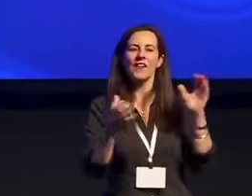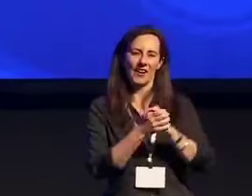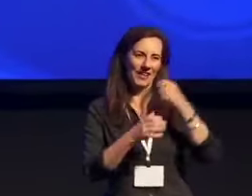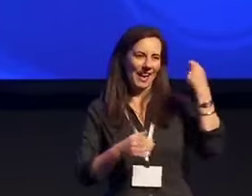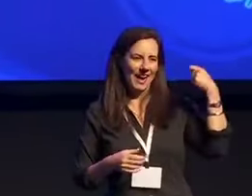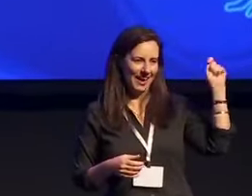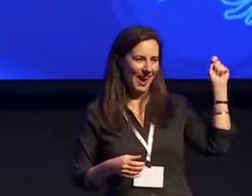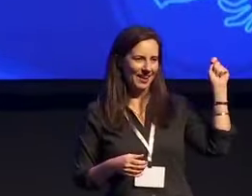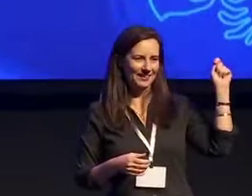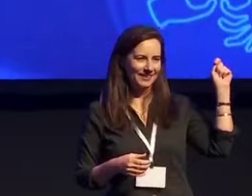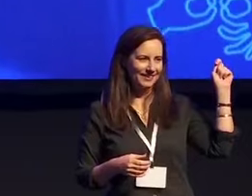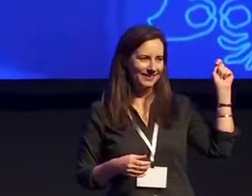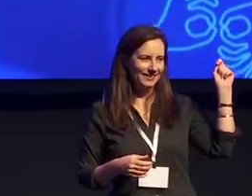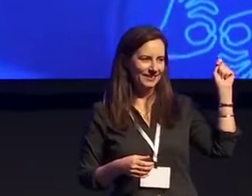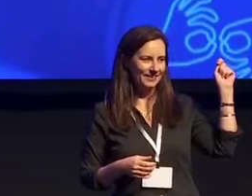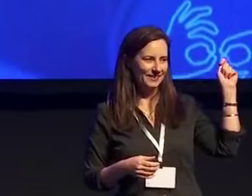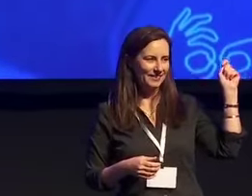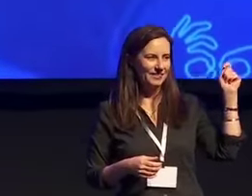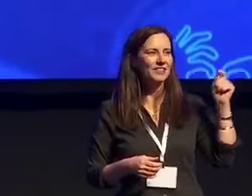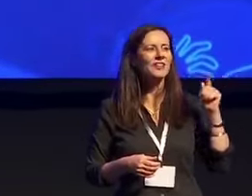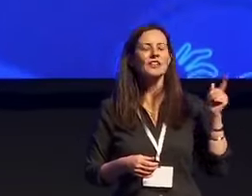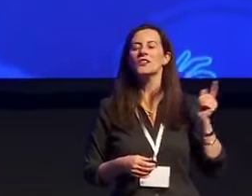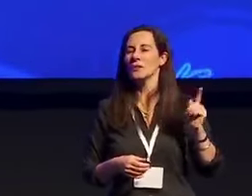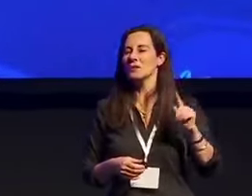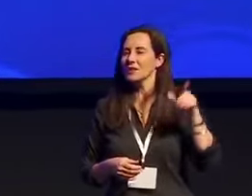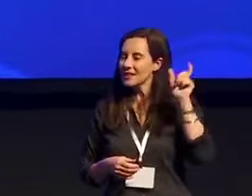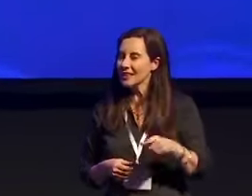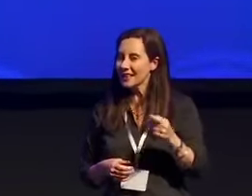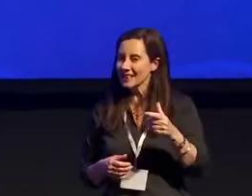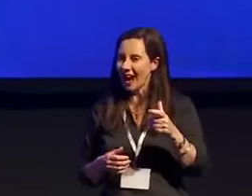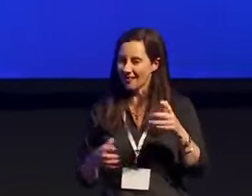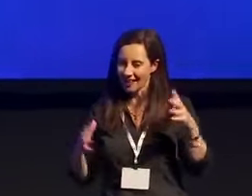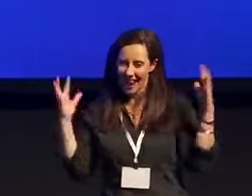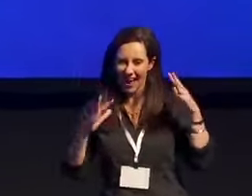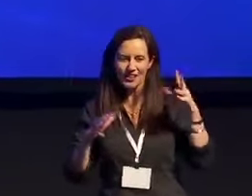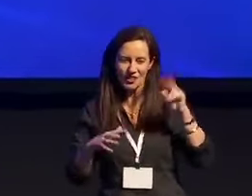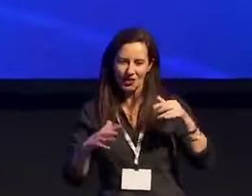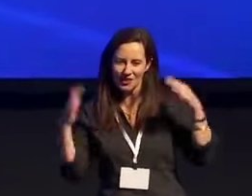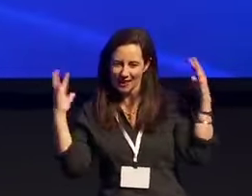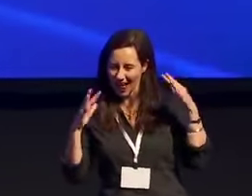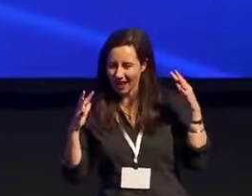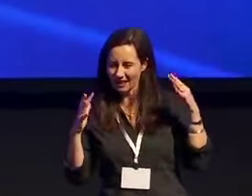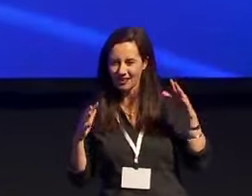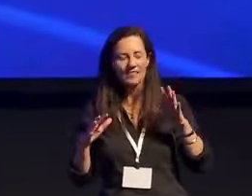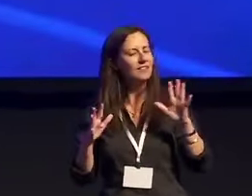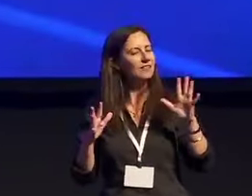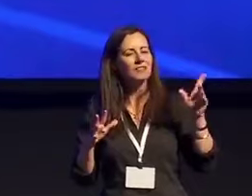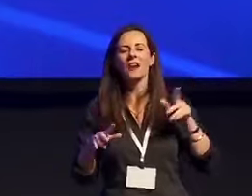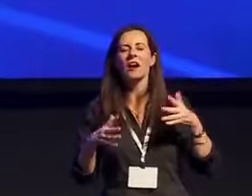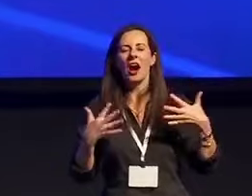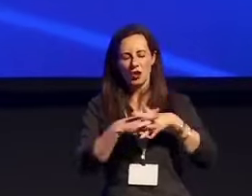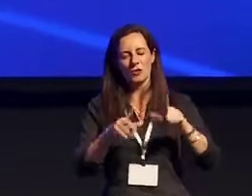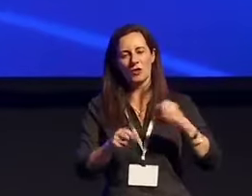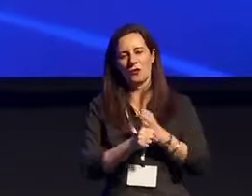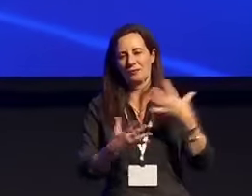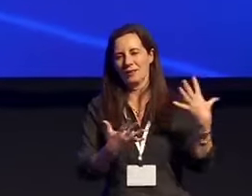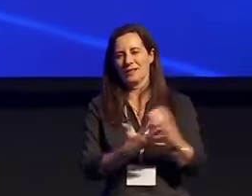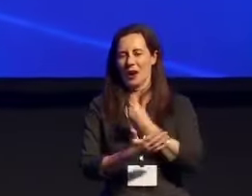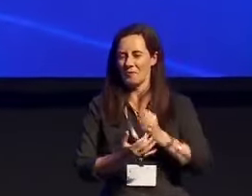היקר, שמי שצריך קצת לחץ, יש לו קצת לחץ, הקומבינציה הזאת היא